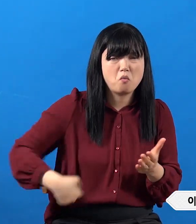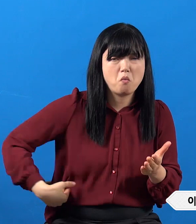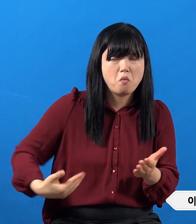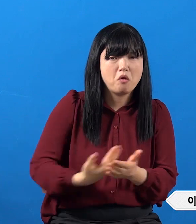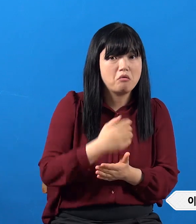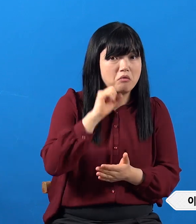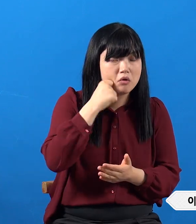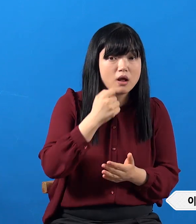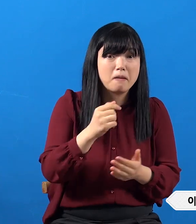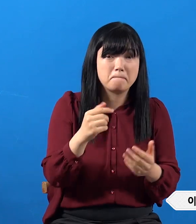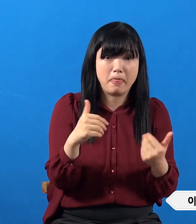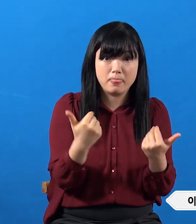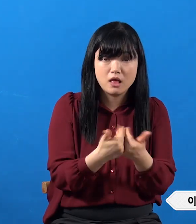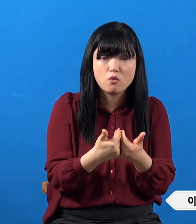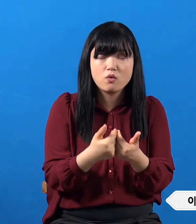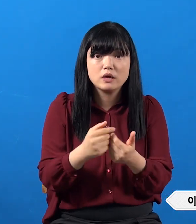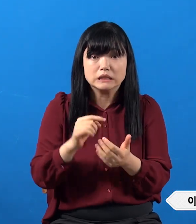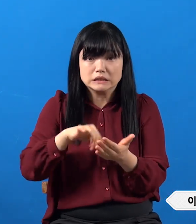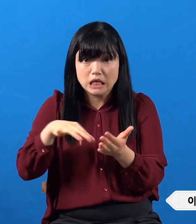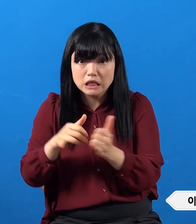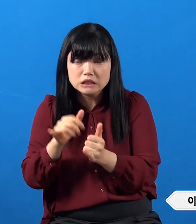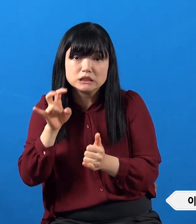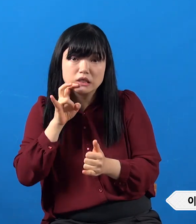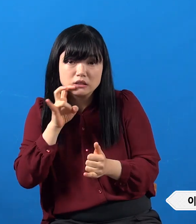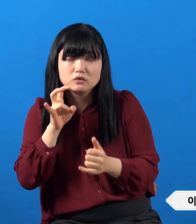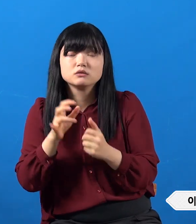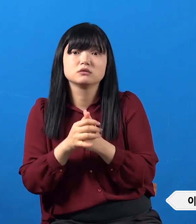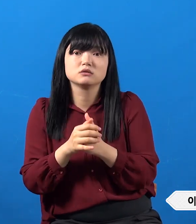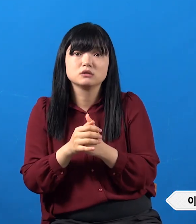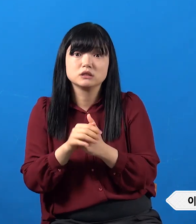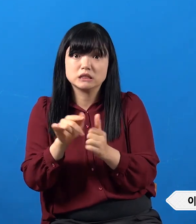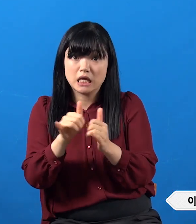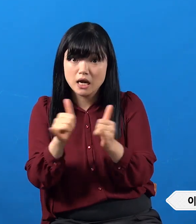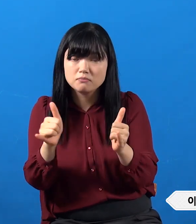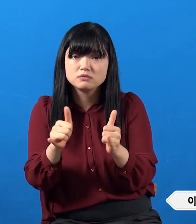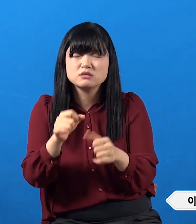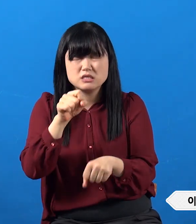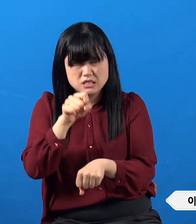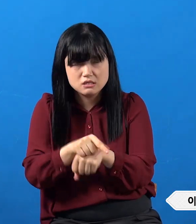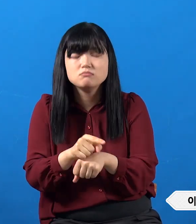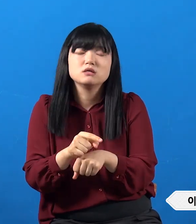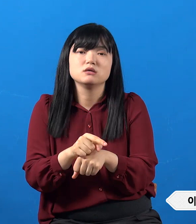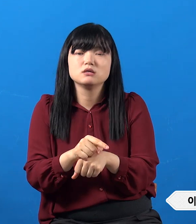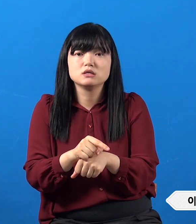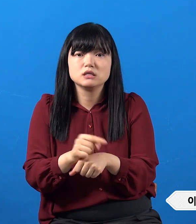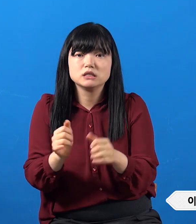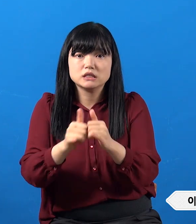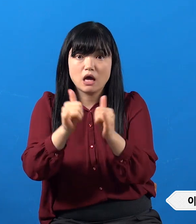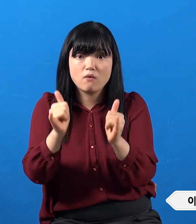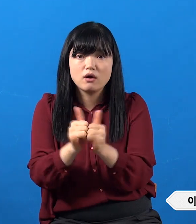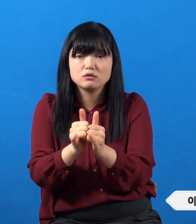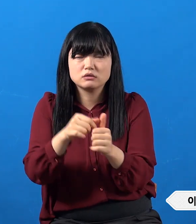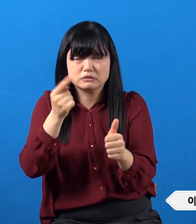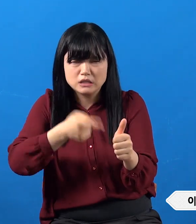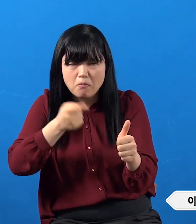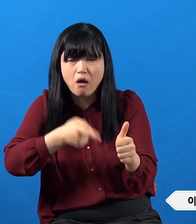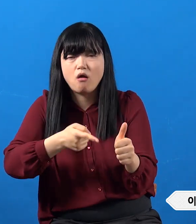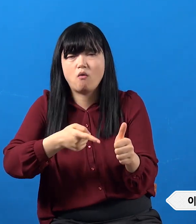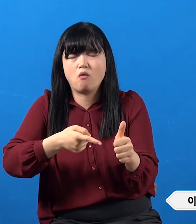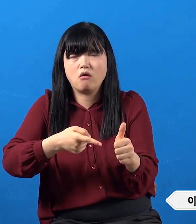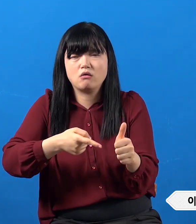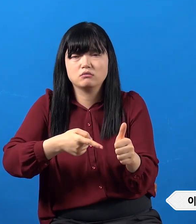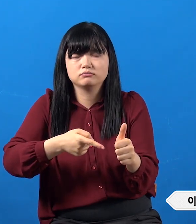회개하기 어렵다는 거예요. 반대로 세리들, 창녀들, 이런 사람들은 이미 사회에서 지탄받고